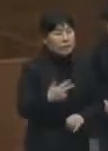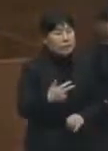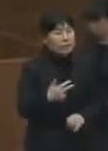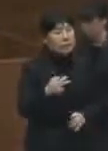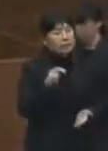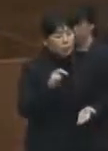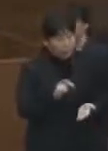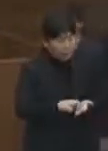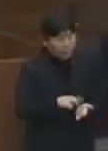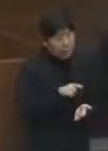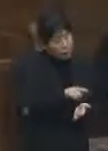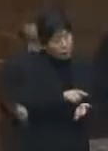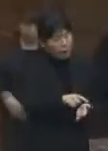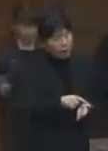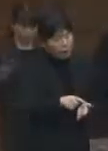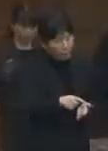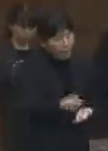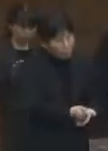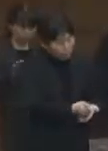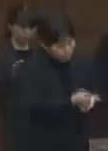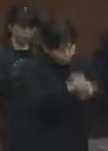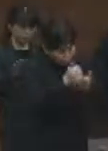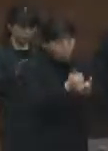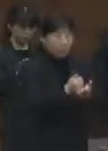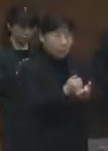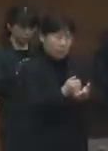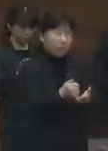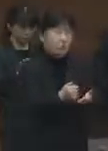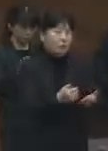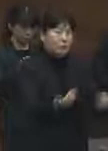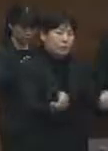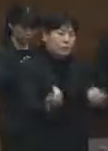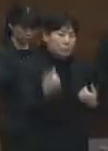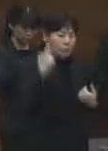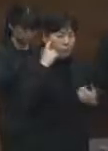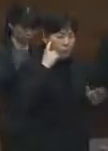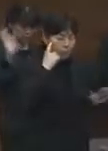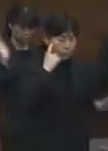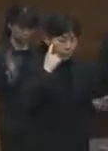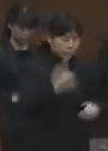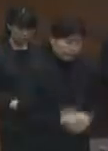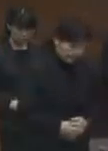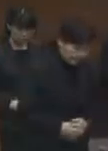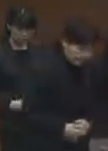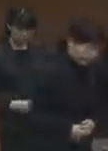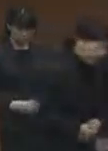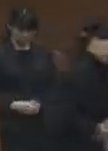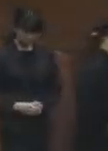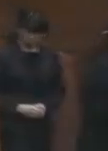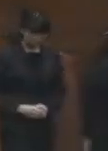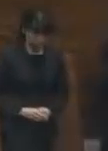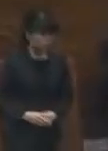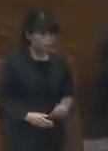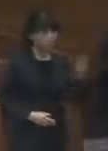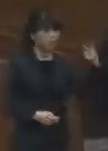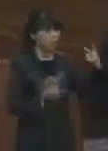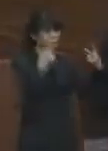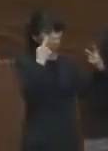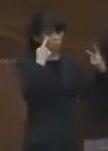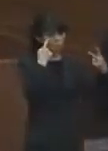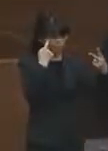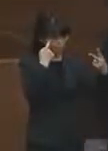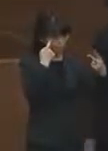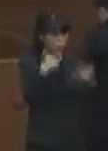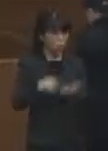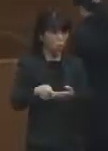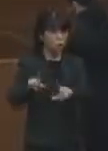市としましては、最大限尊重しなければならないものと認識しているところでございます。次に2点目の、答申通りの